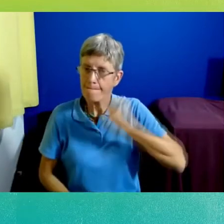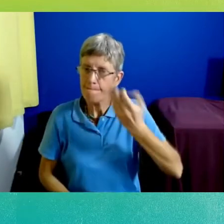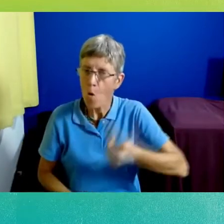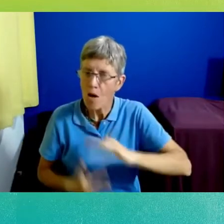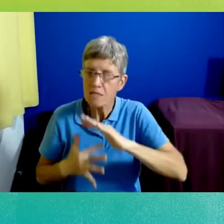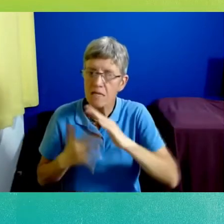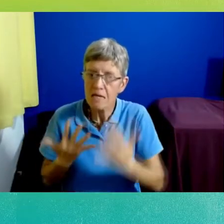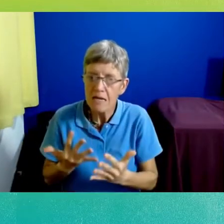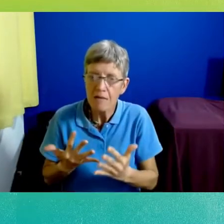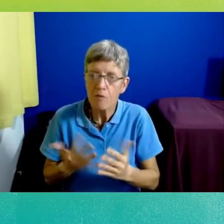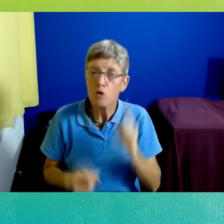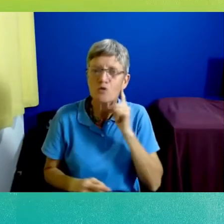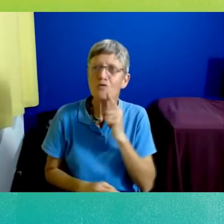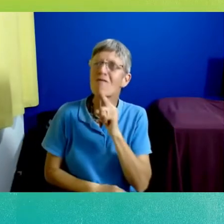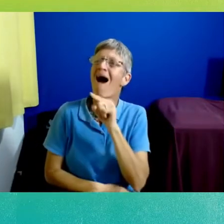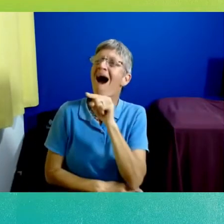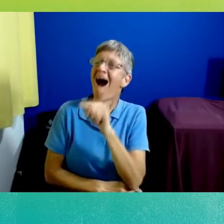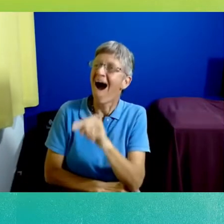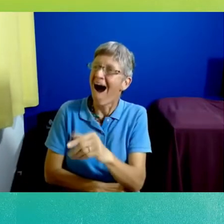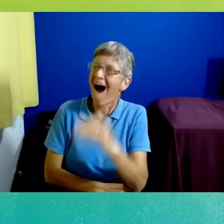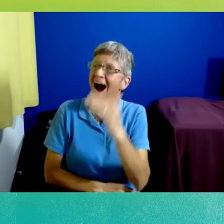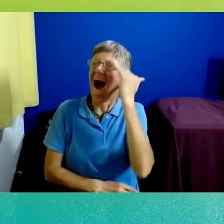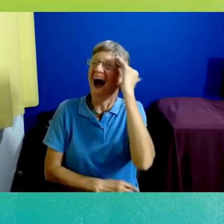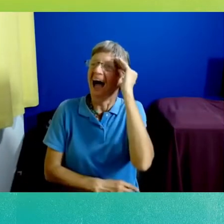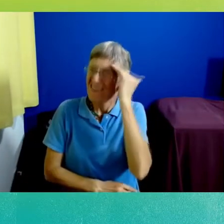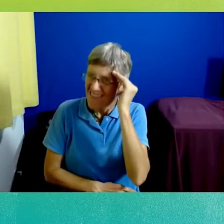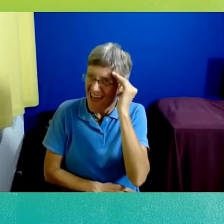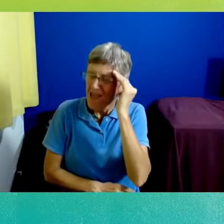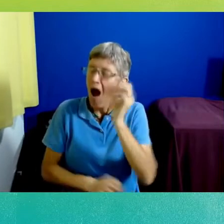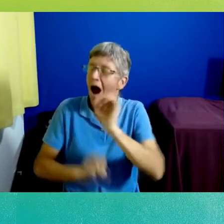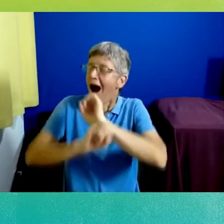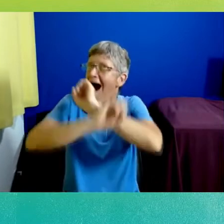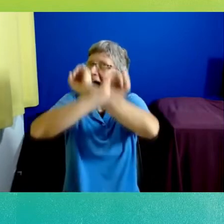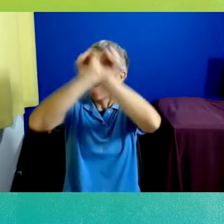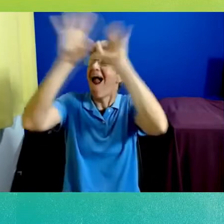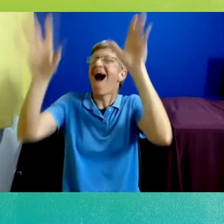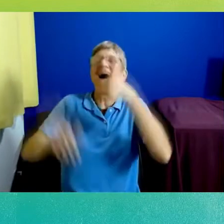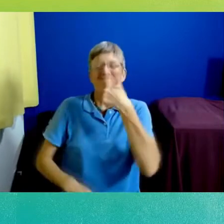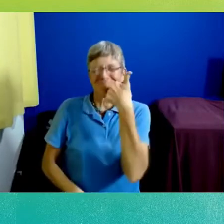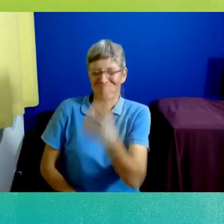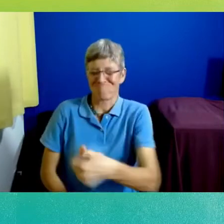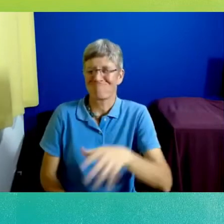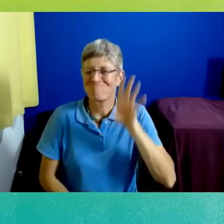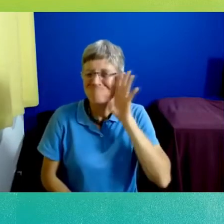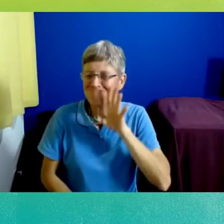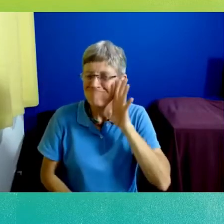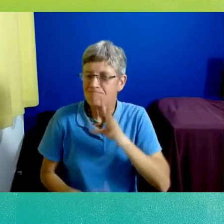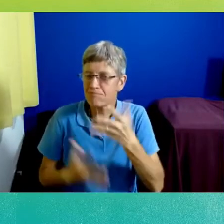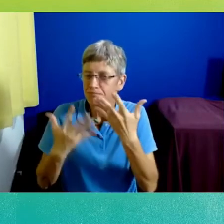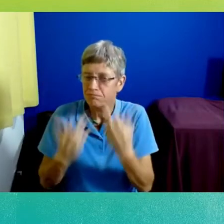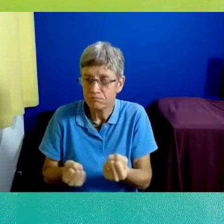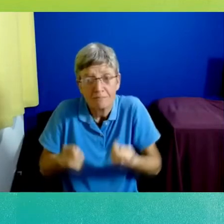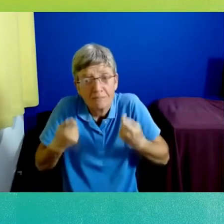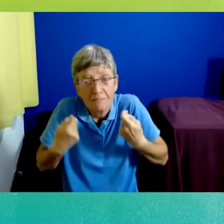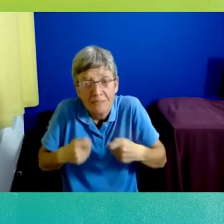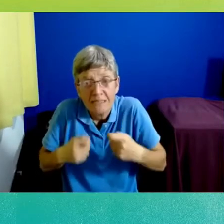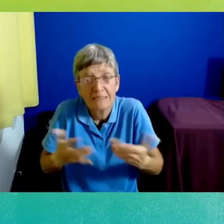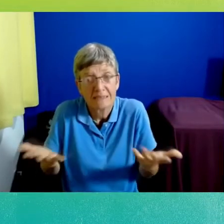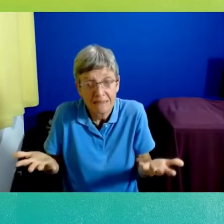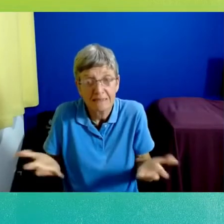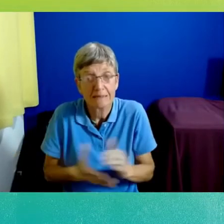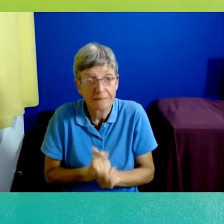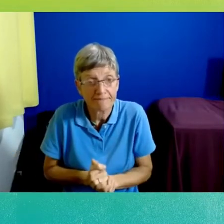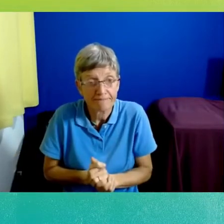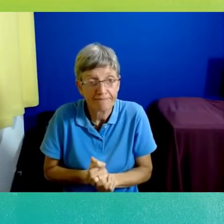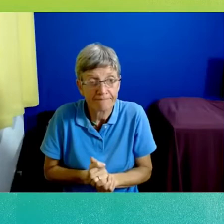o ensino-aprendizagem ali, ele vai conseguir se manifestar e aí sim ele vai conseguir se desenvolver, entender claramente. Então,